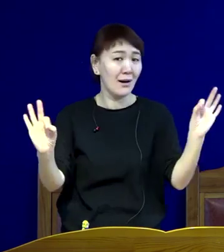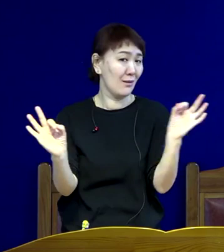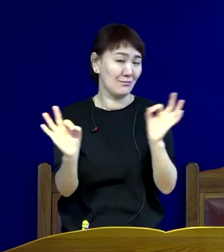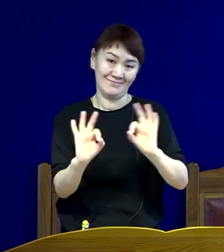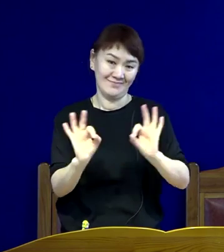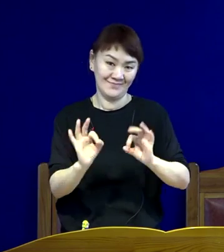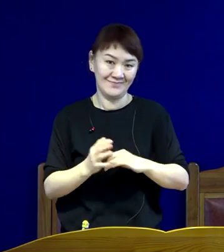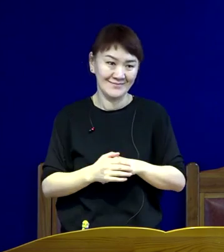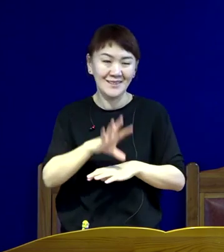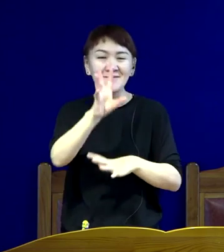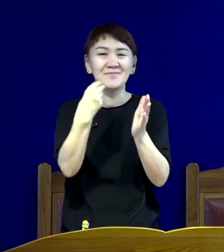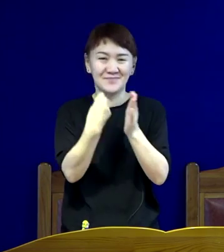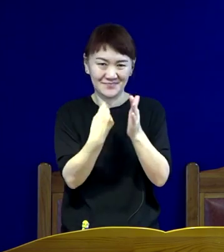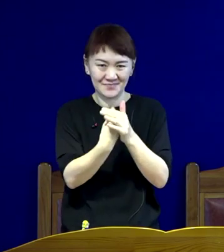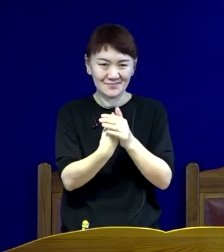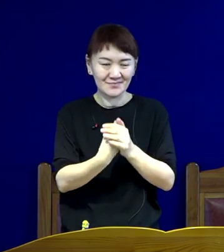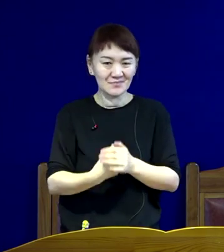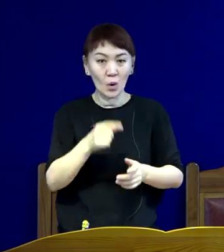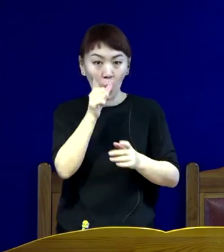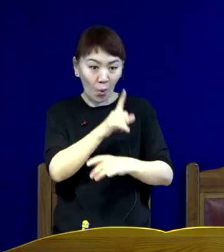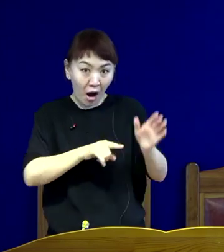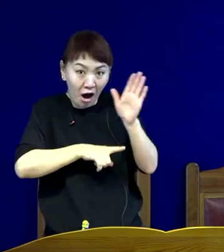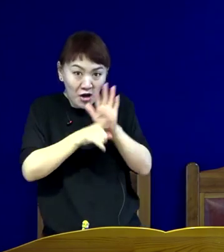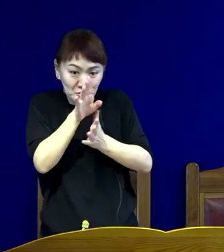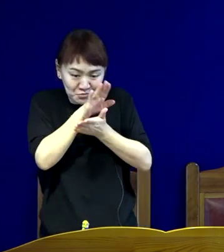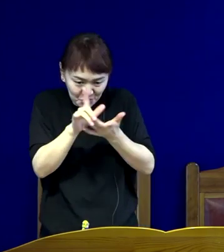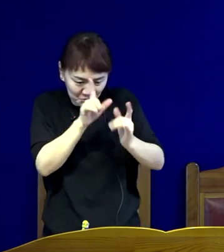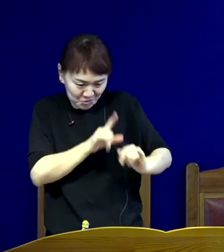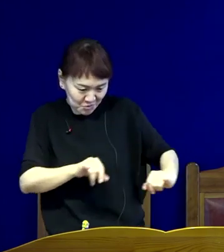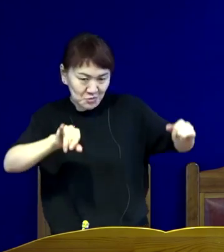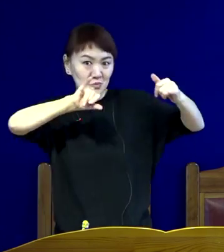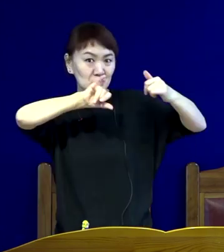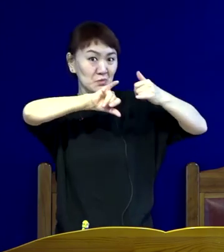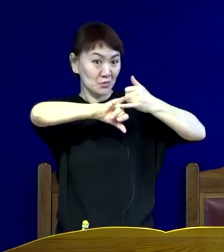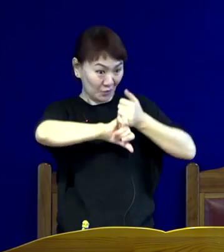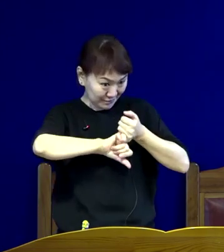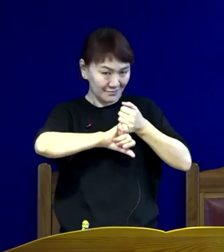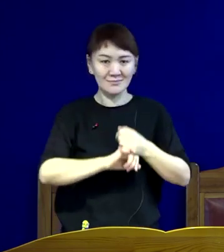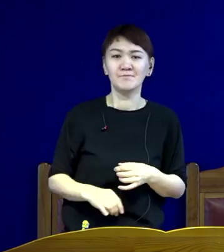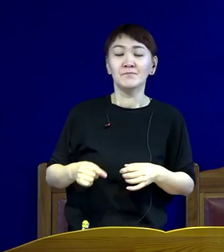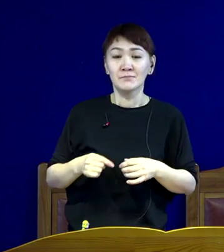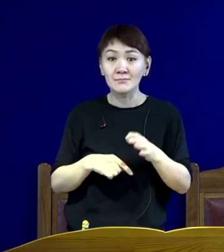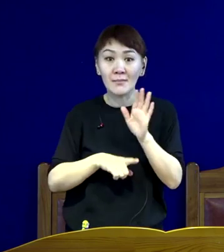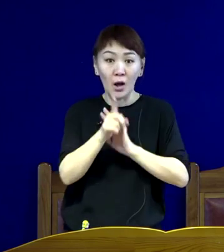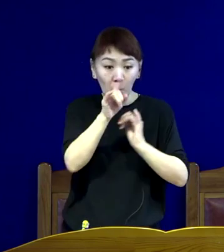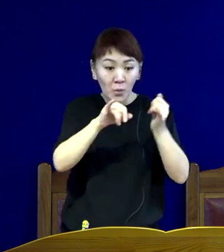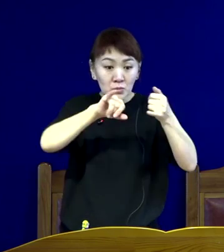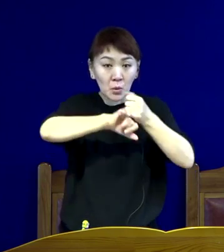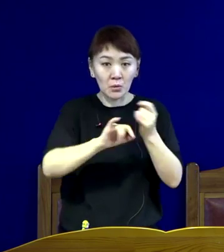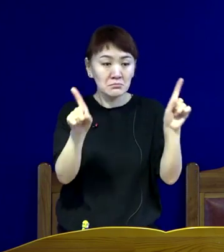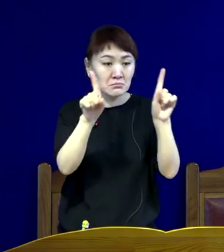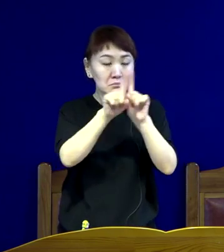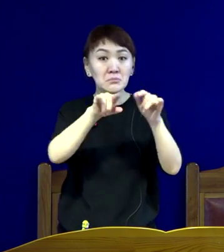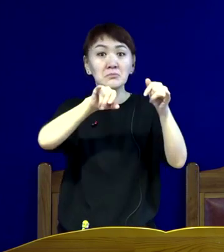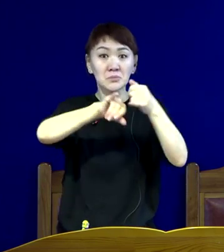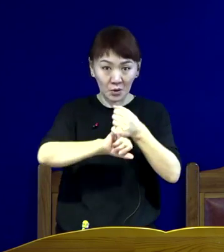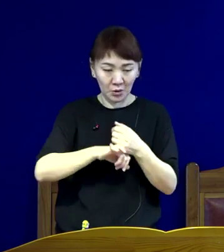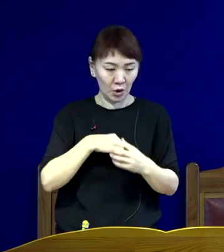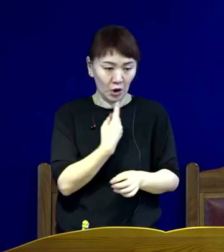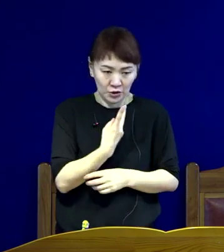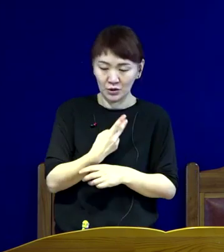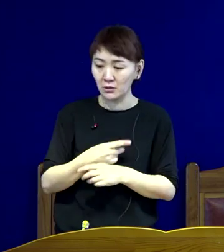хосуудад одоо хідэн аяг тавгтай байна хоол унд идэхээр нь хидгэн аяг тавг 2-3 аяг тавга угаалт уусчихдаг